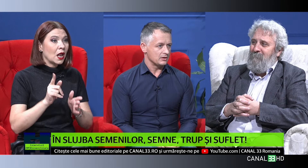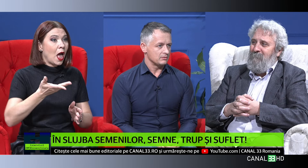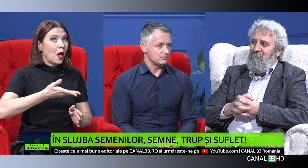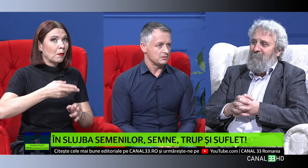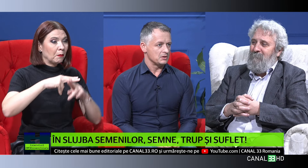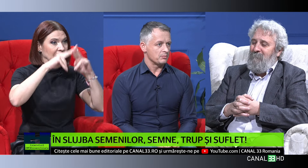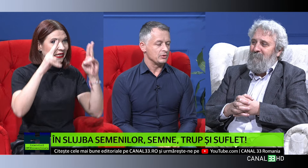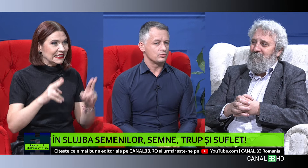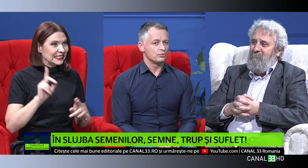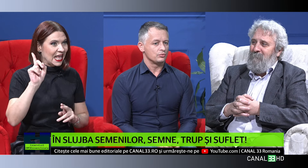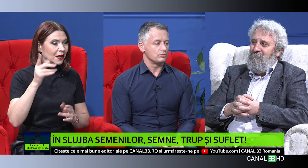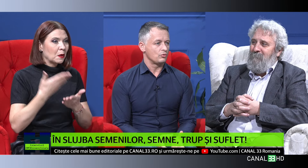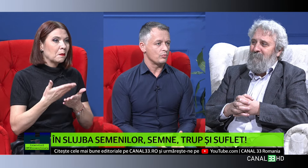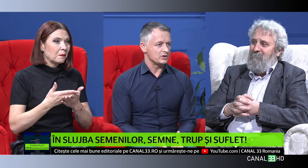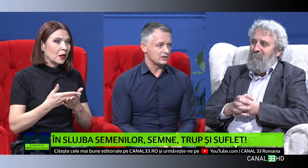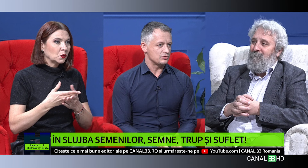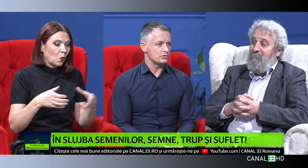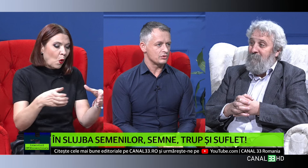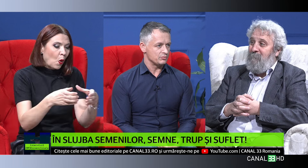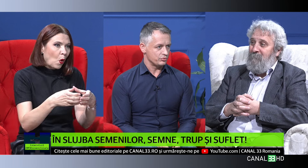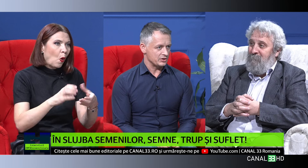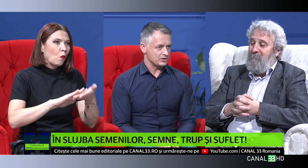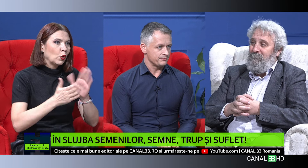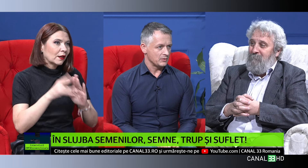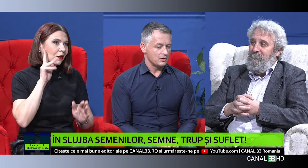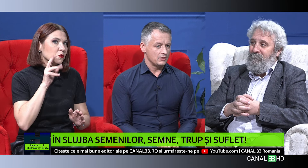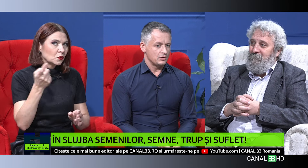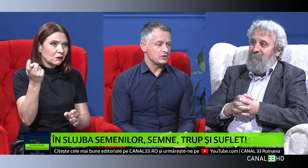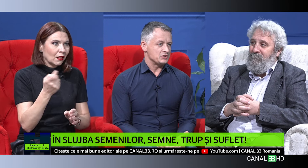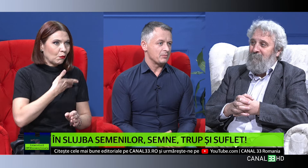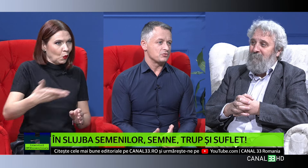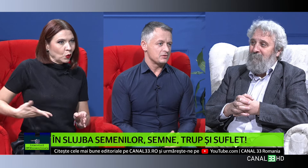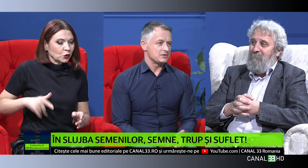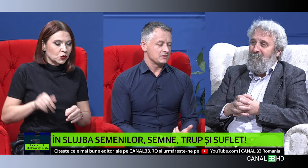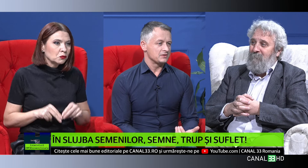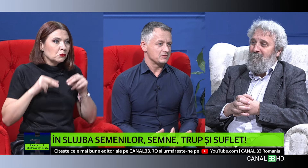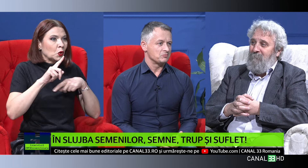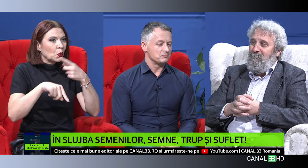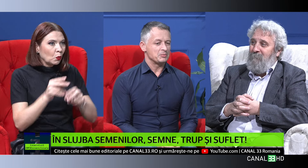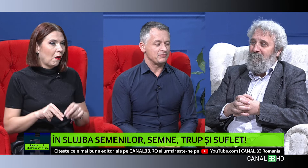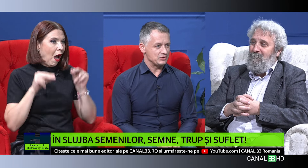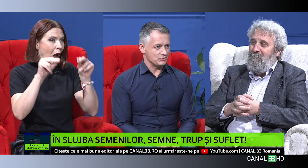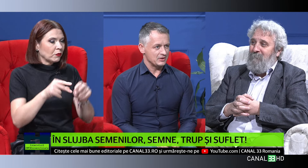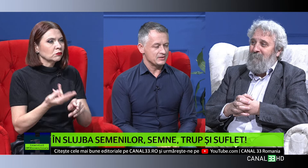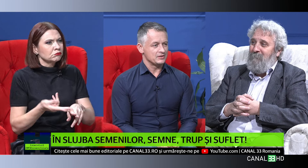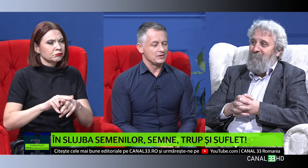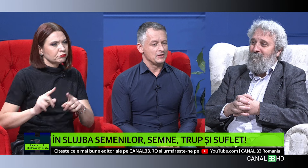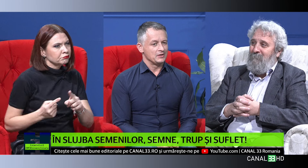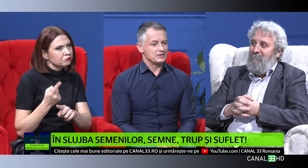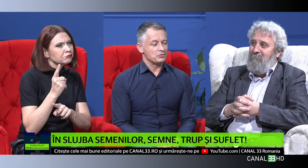biserică pentru comunitatea surzilor din București. Și de aici am ajuns să mă perfecționez, să-mi